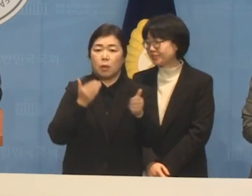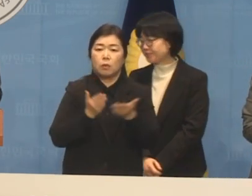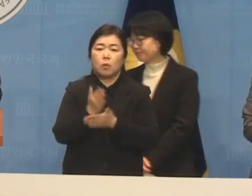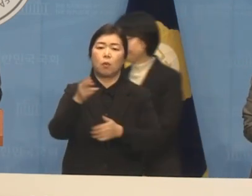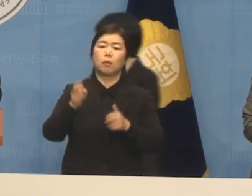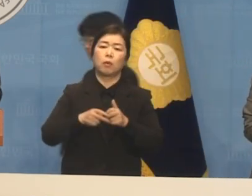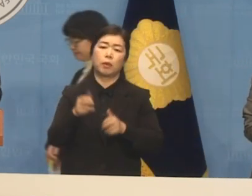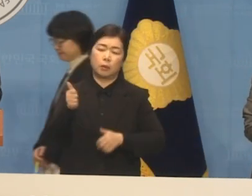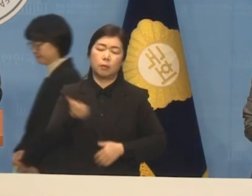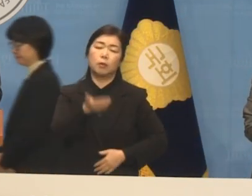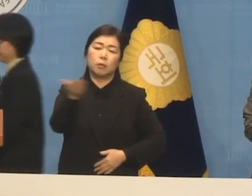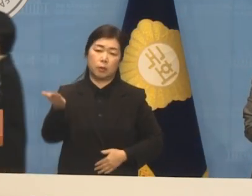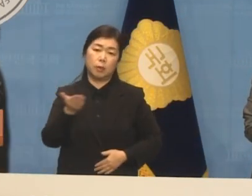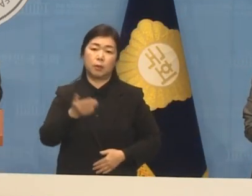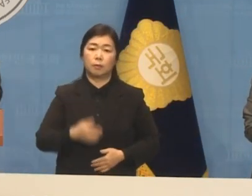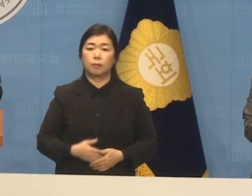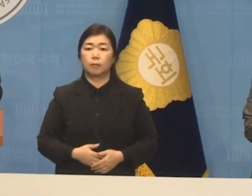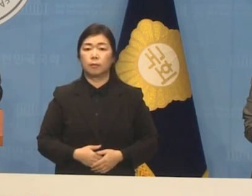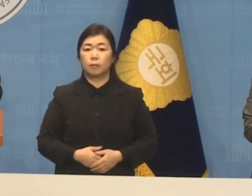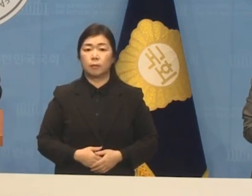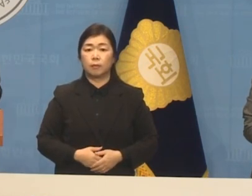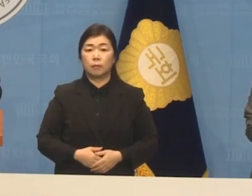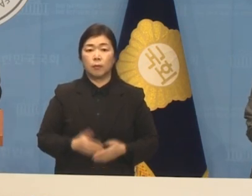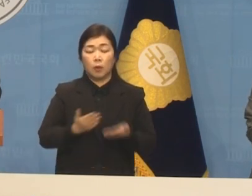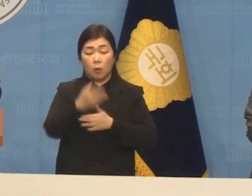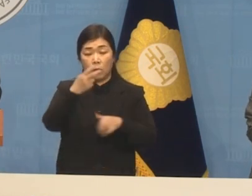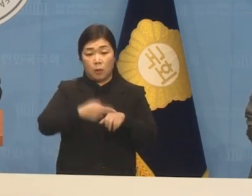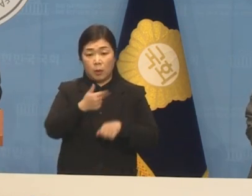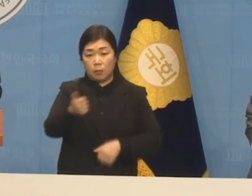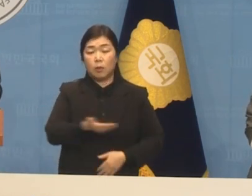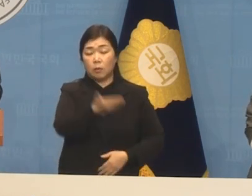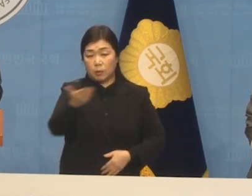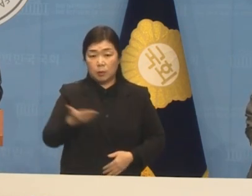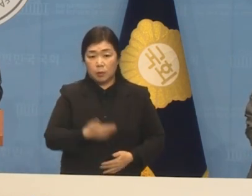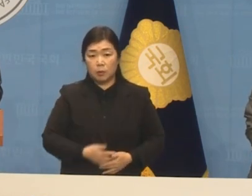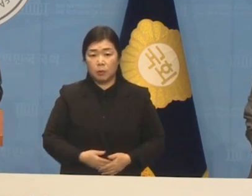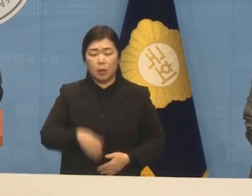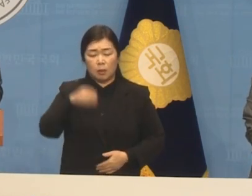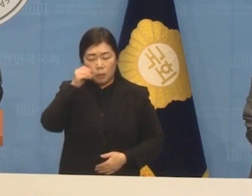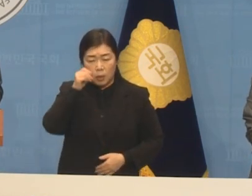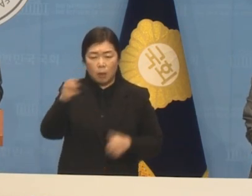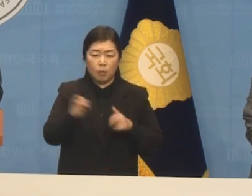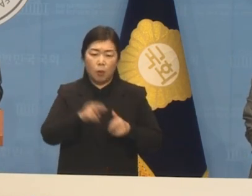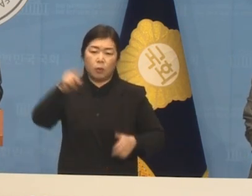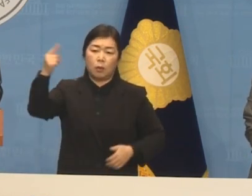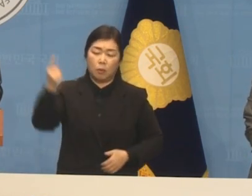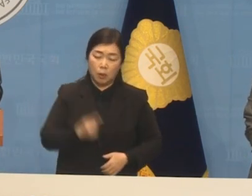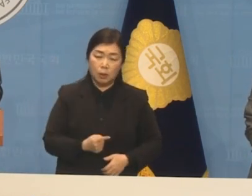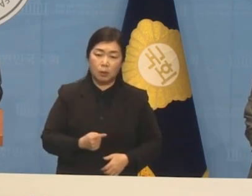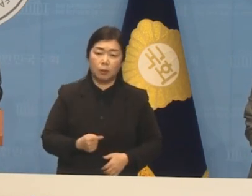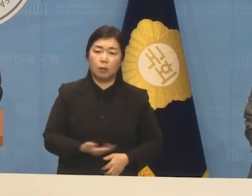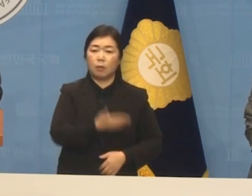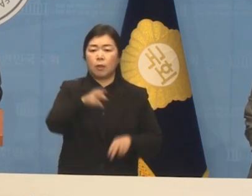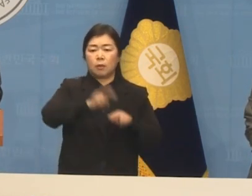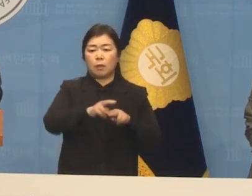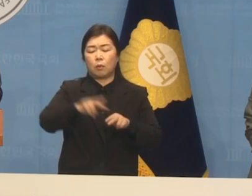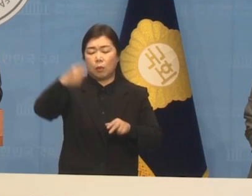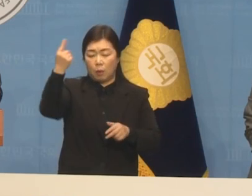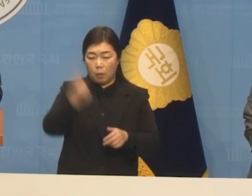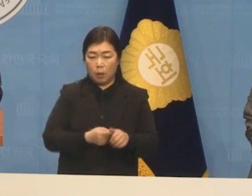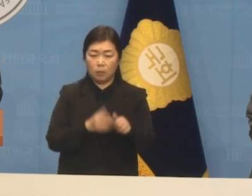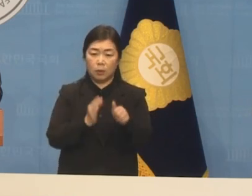전공의 선생님들입니다. 전공의 선생님 여러분, 부디 병원으로 여러분의 자리로